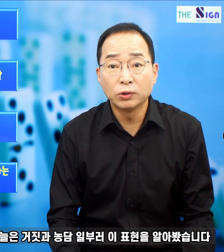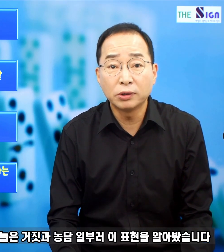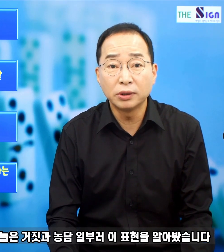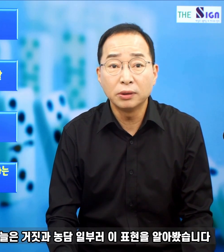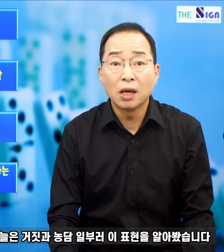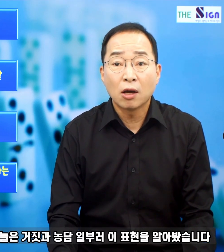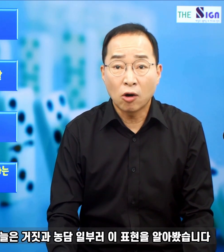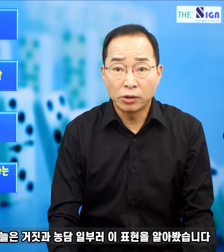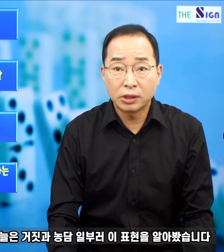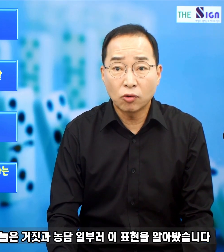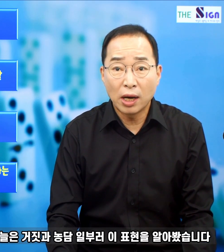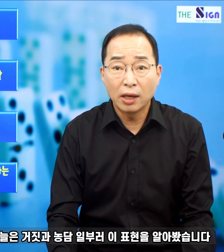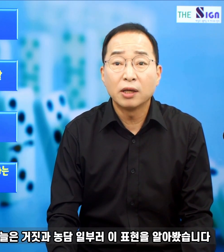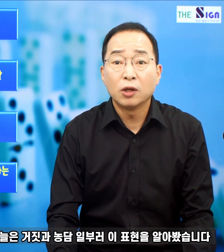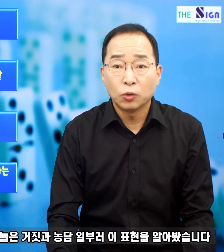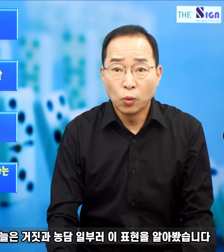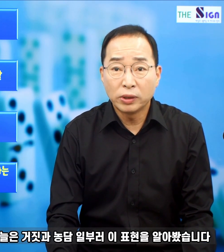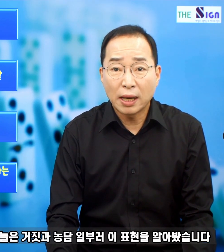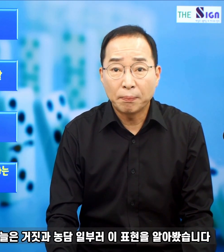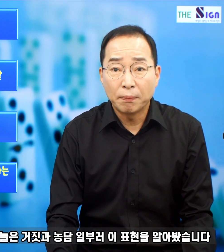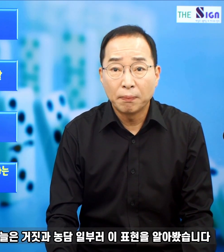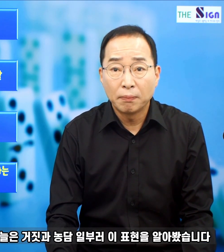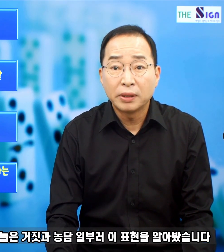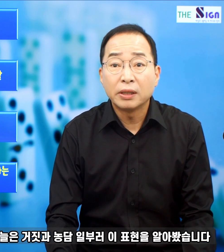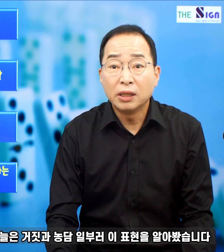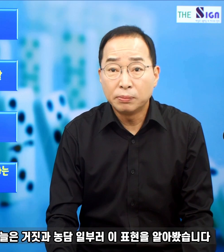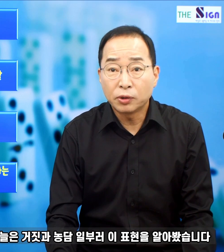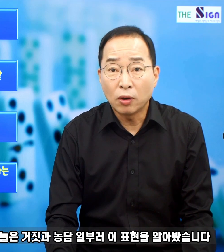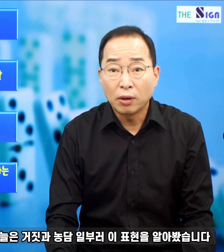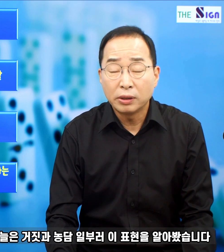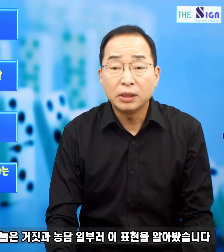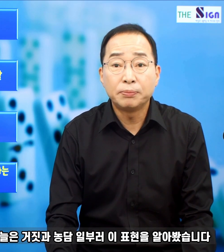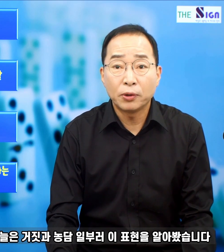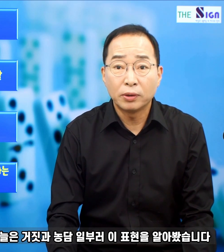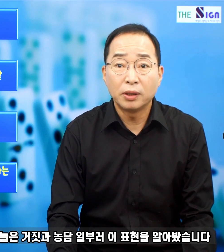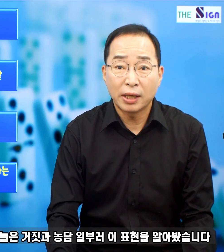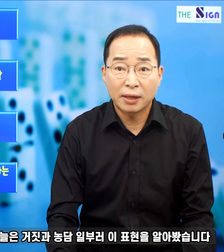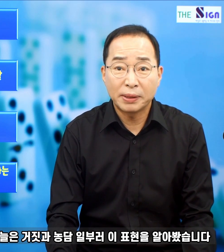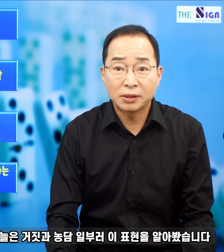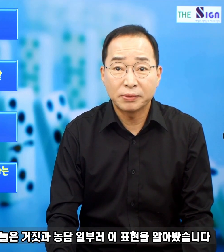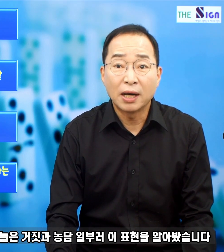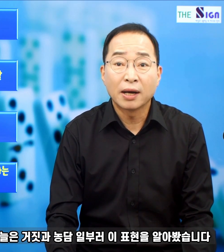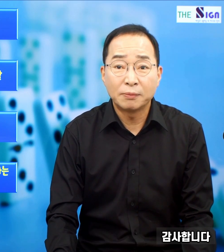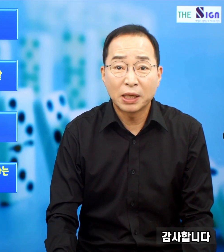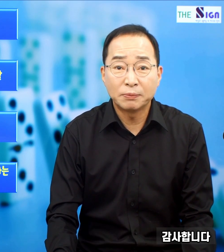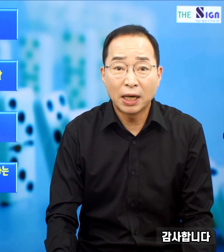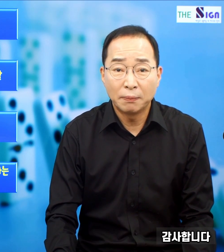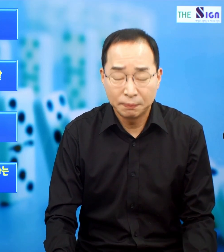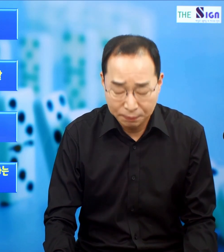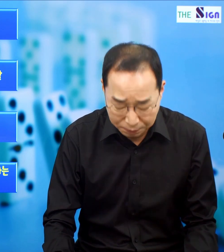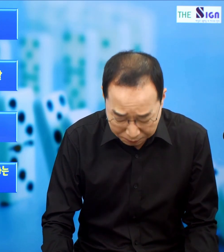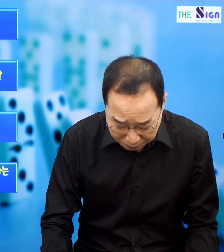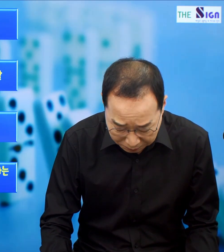오늘은 거짓과 농담, 일부러 이 표현을 알아봤습니다. 감사합니다.